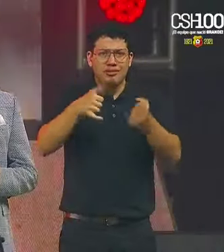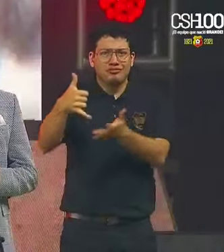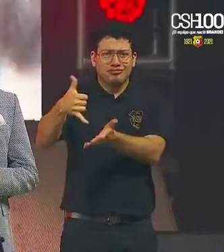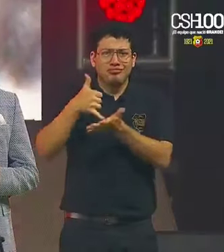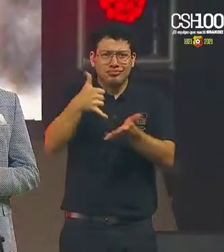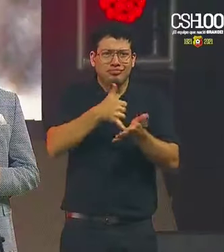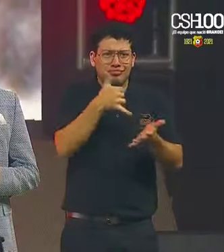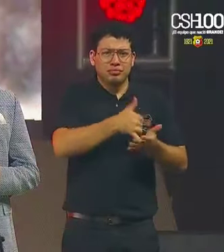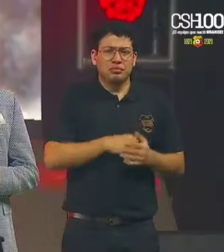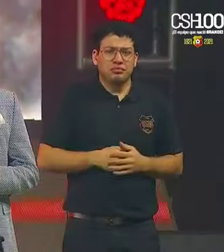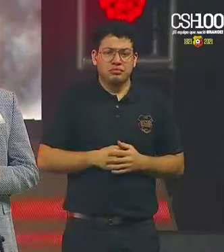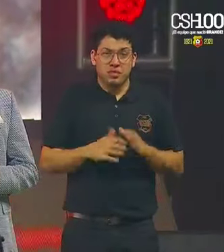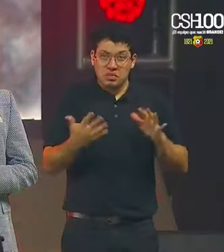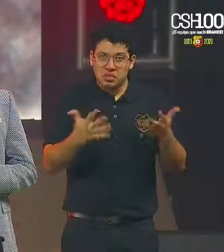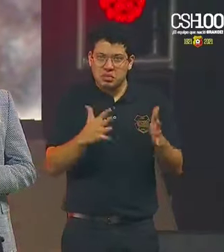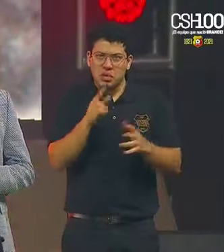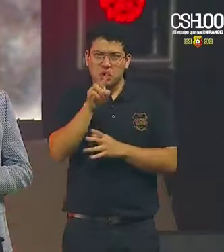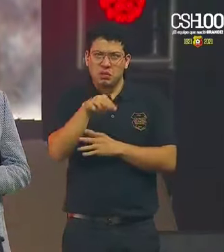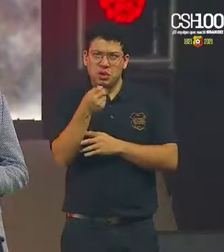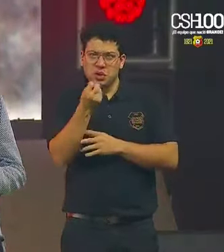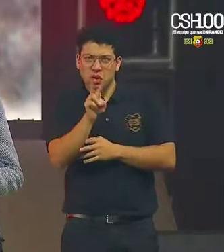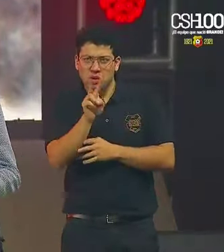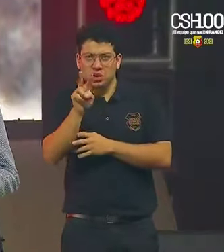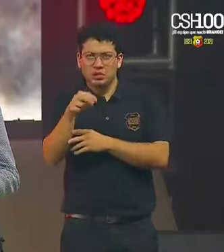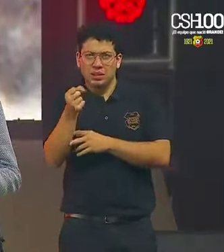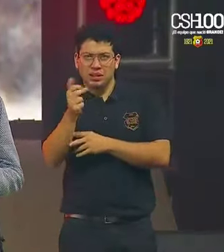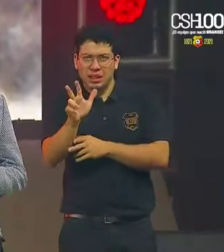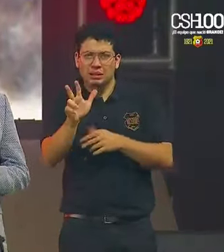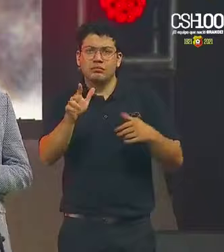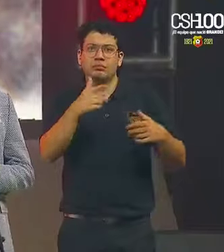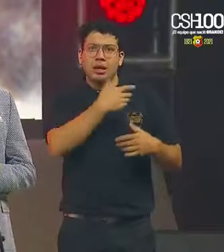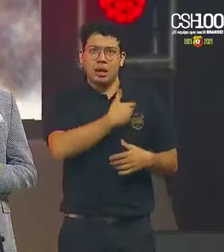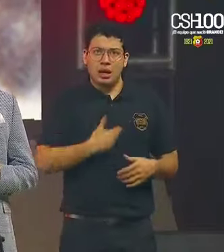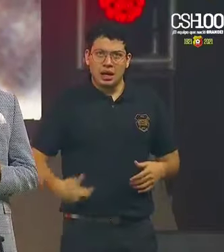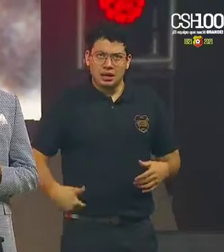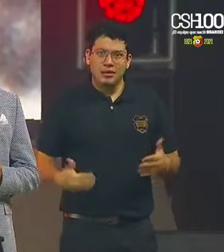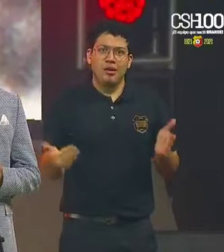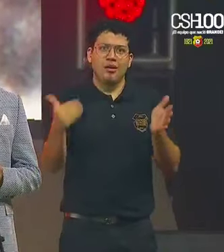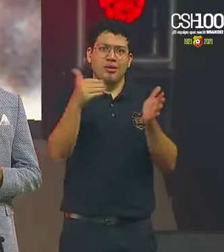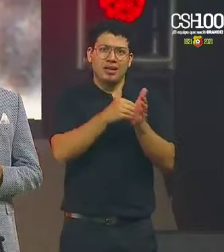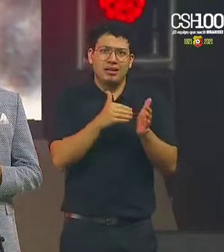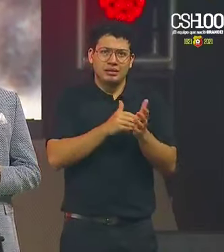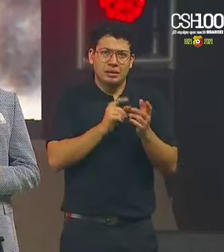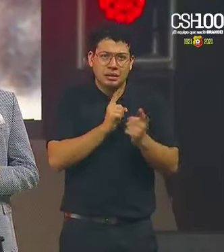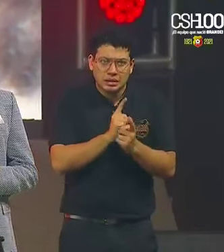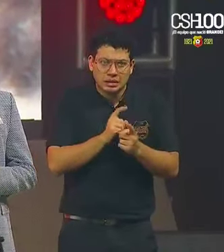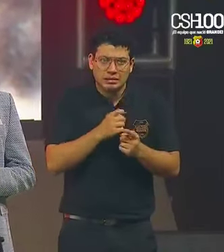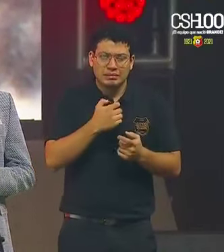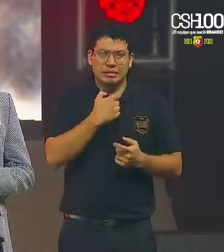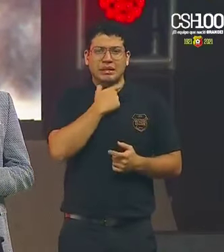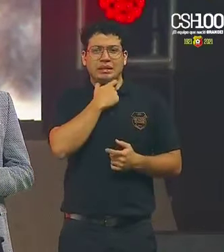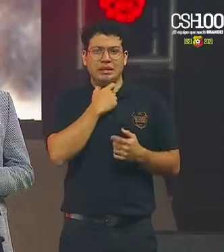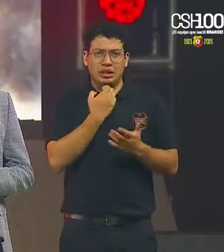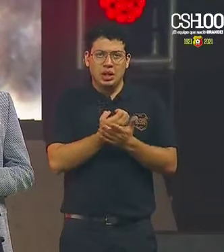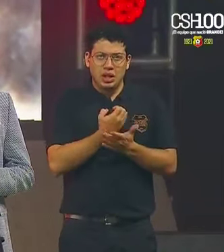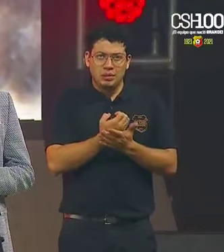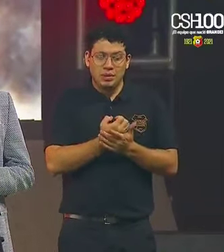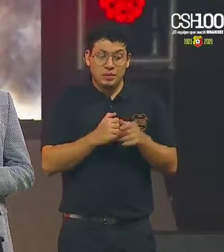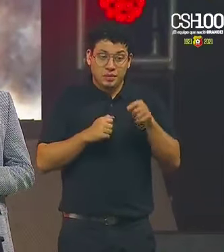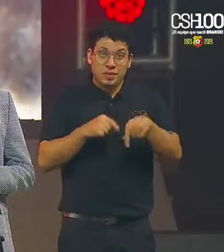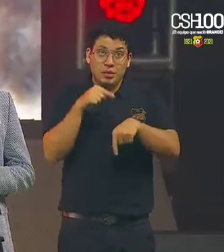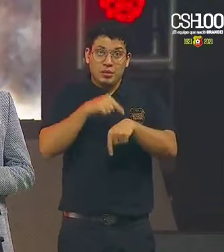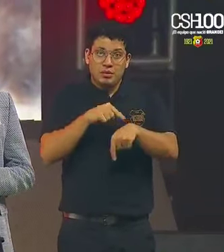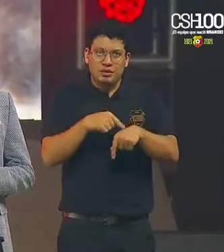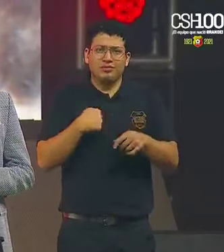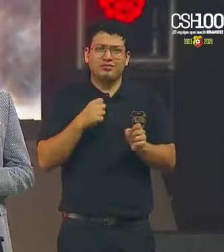del 2012 y 2013, el Herediano volvió a encontrarse en problemas económicos. Así que en ese momento decidí